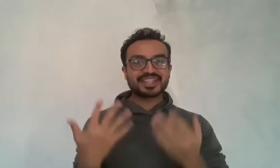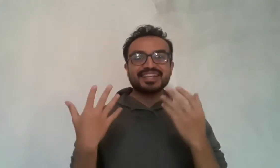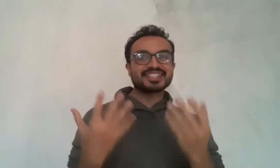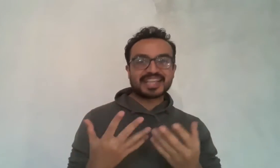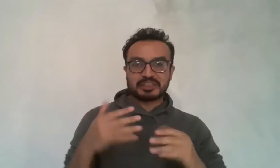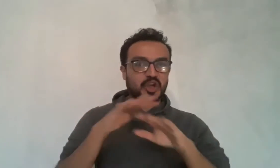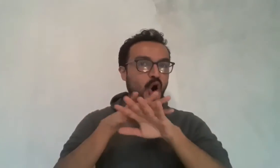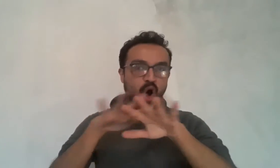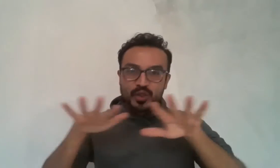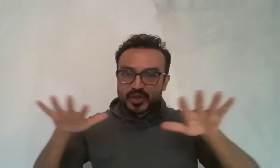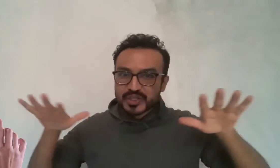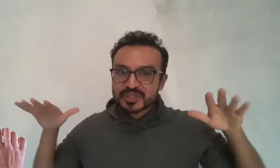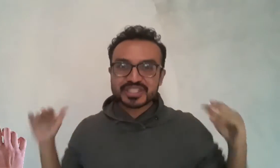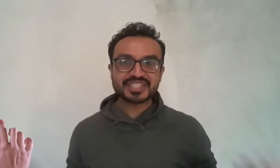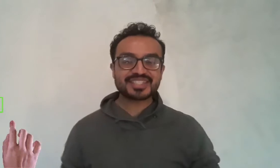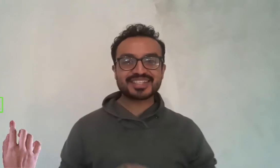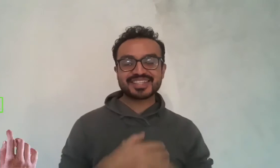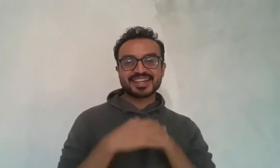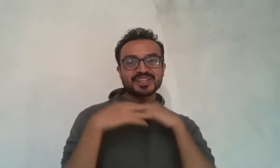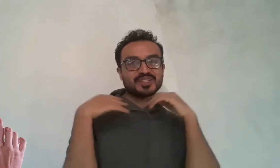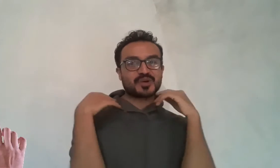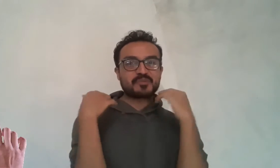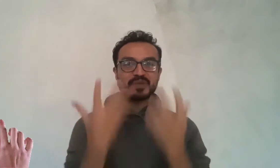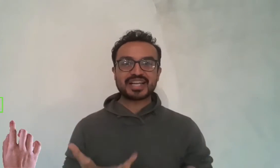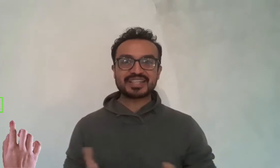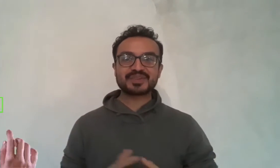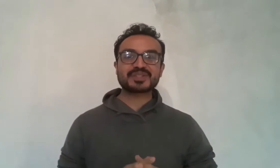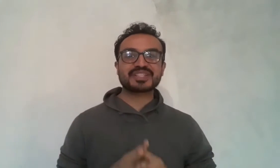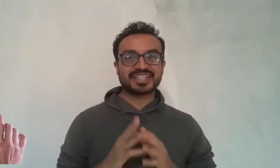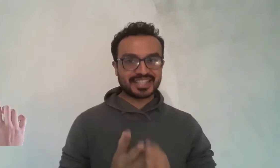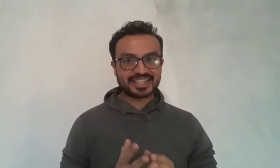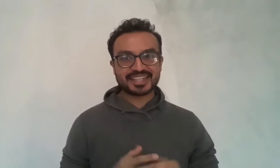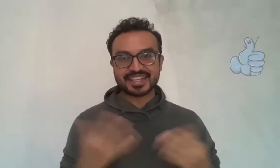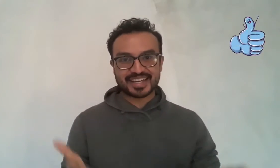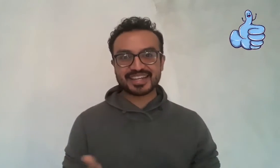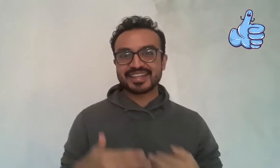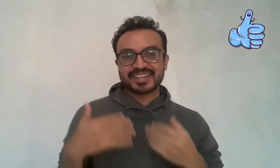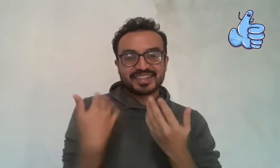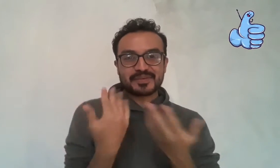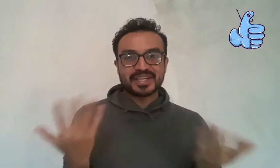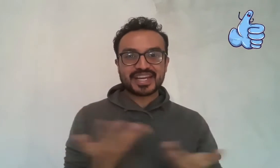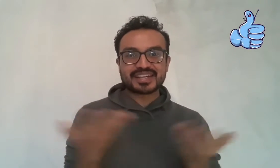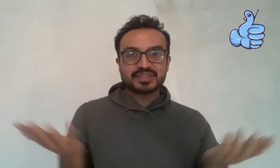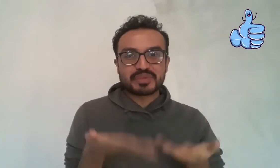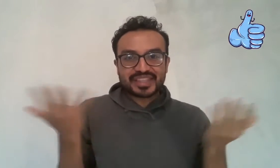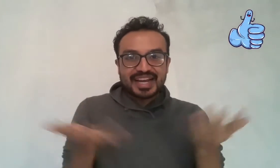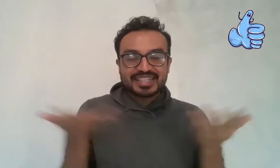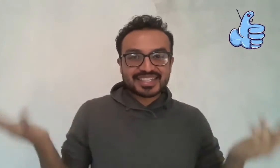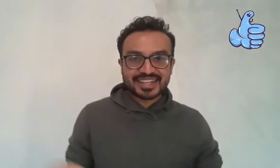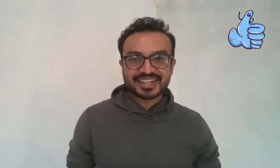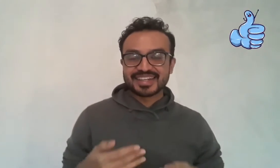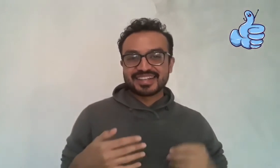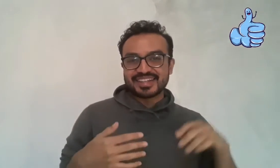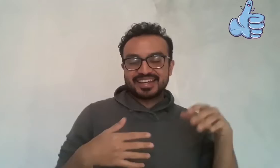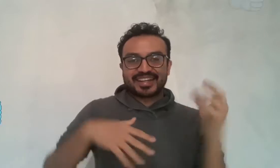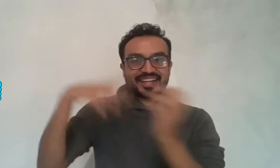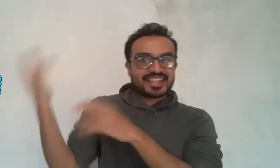consideras que todos los chistes son válidos y que debería respetarse que cada